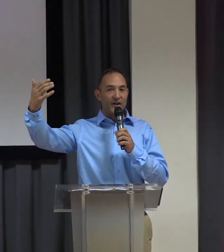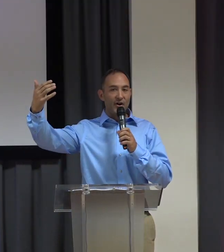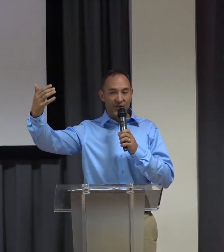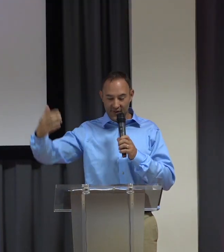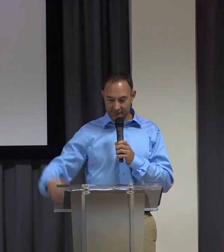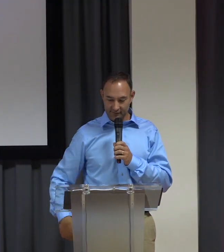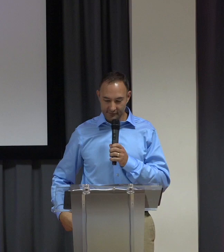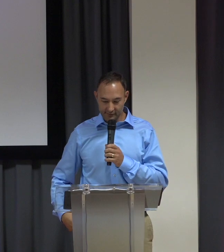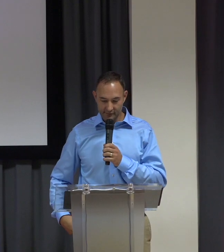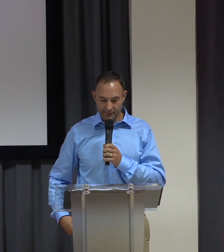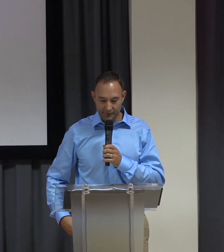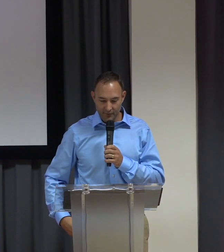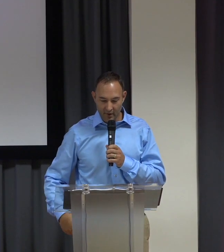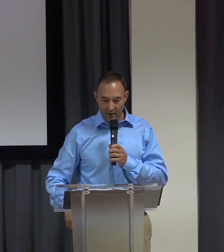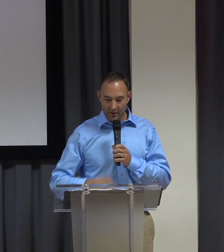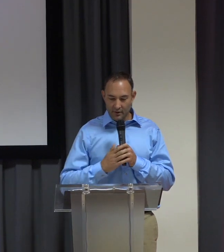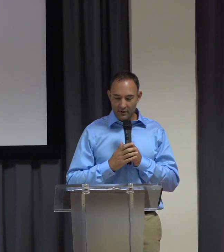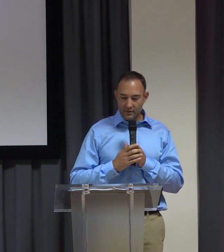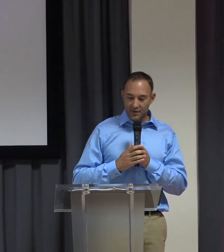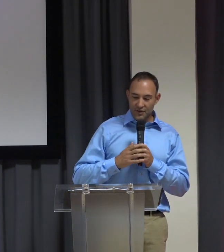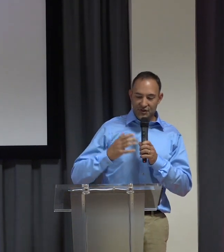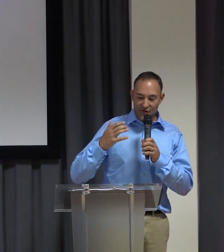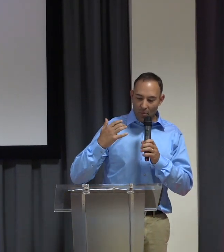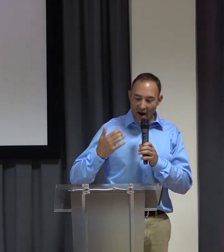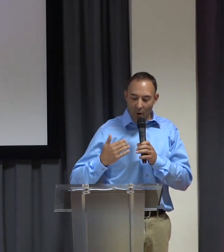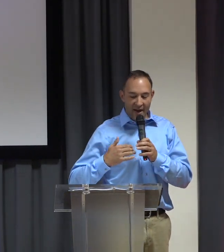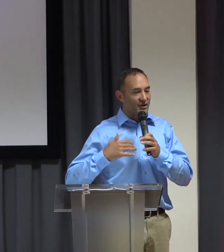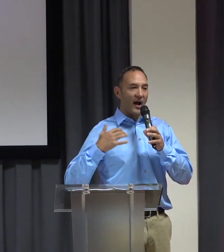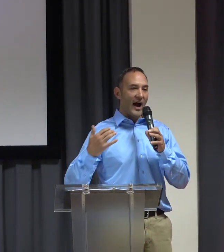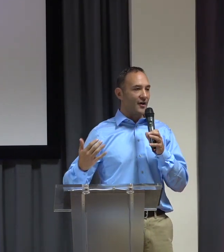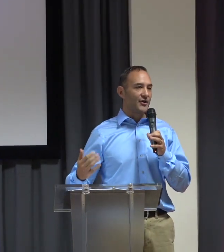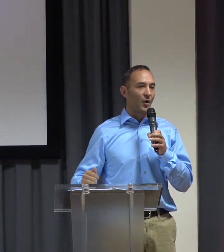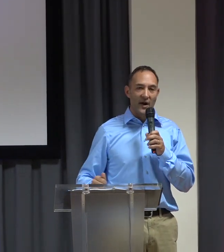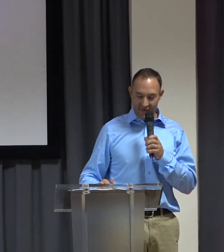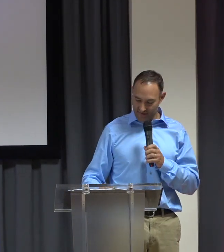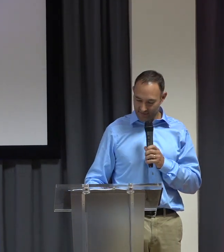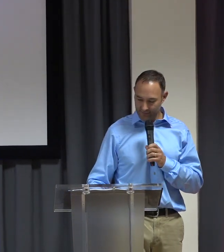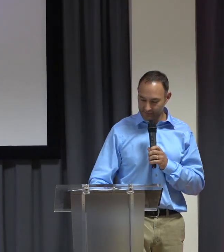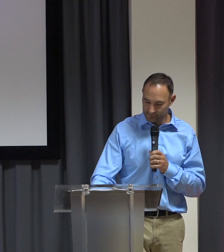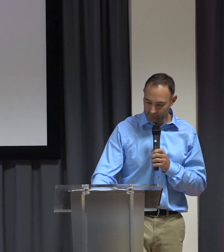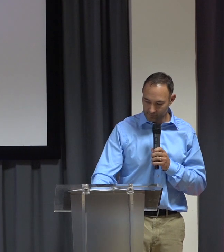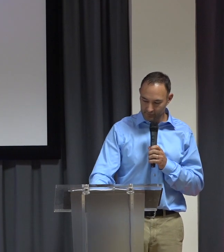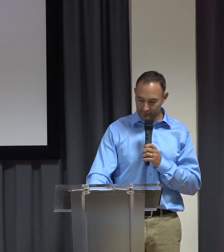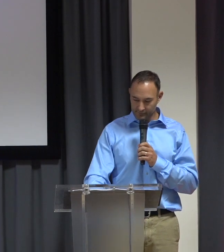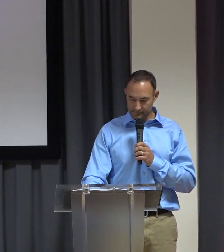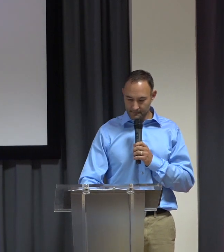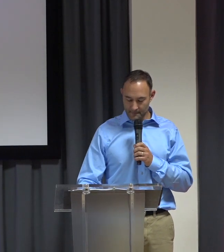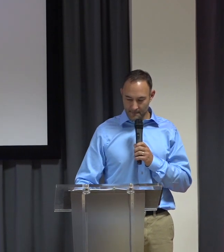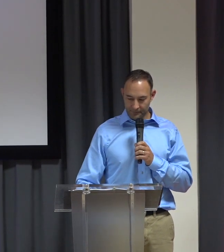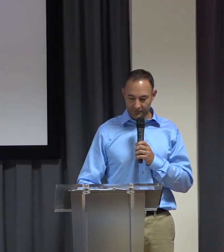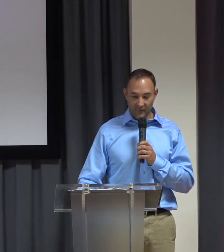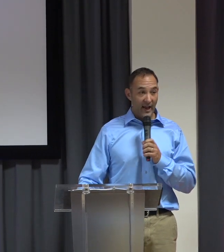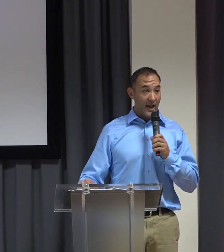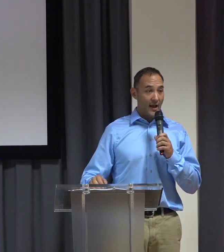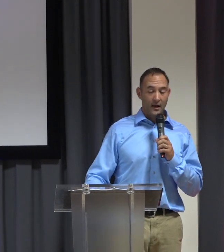higher than the earth, Et aussi élevé que les cieux sont de la terre, so my ways are higher than your ways, et mes voix sont